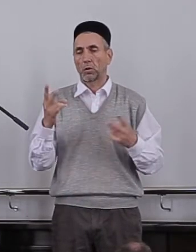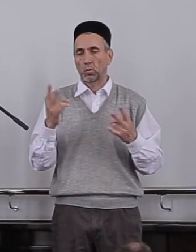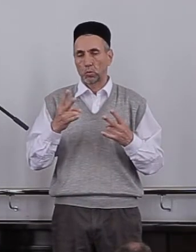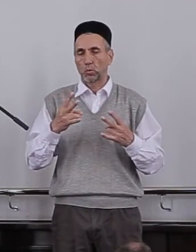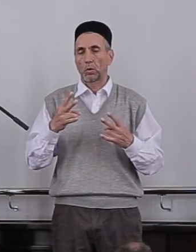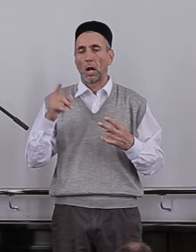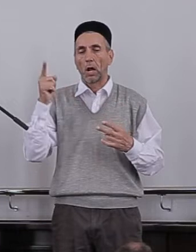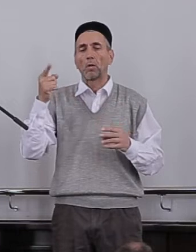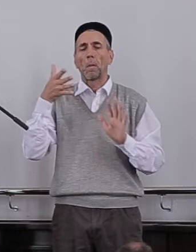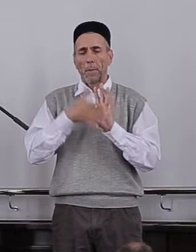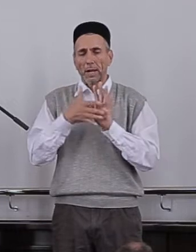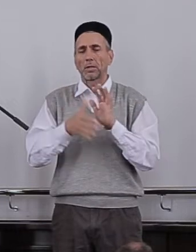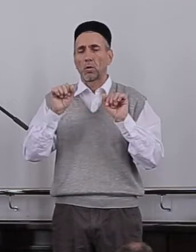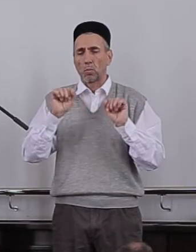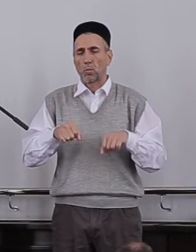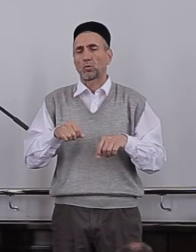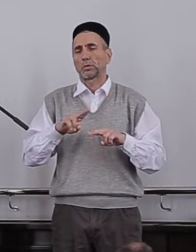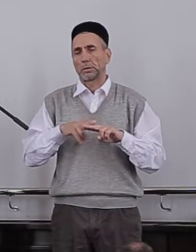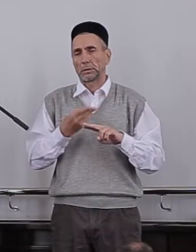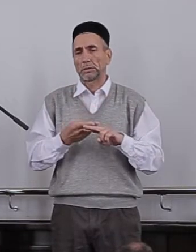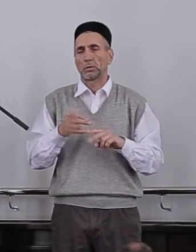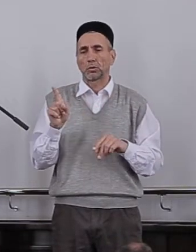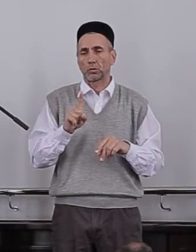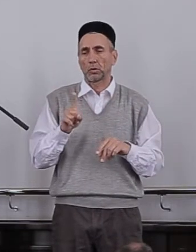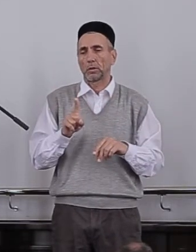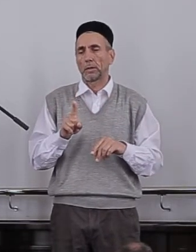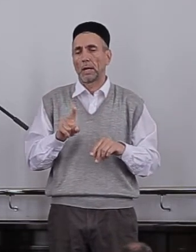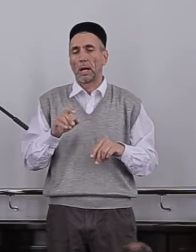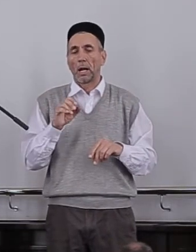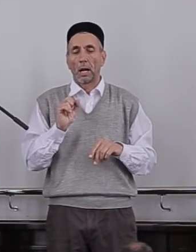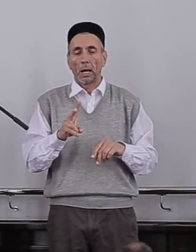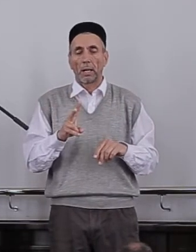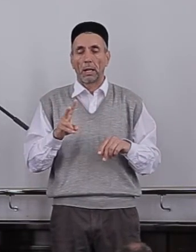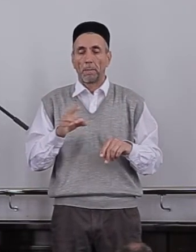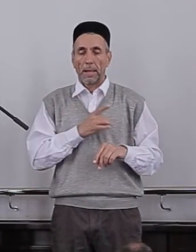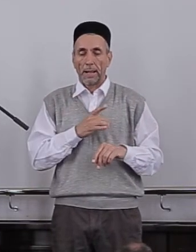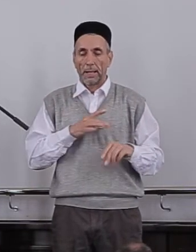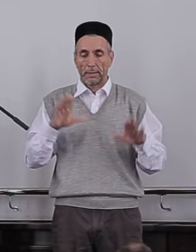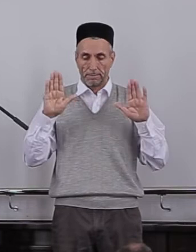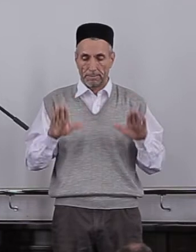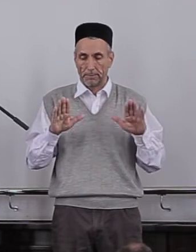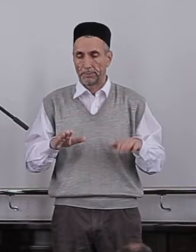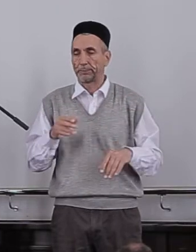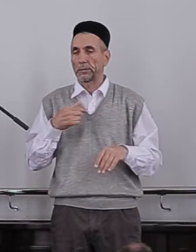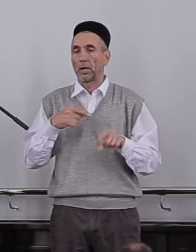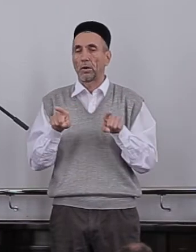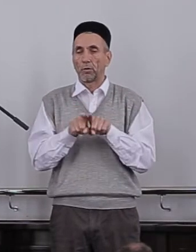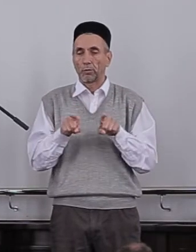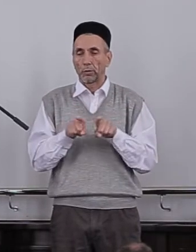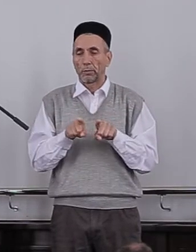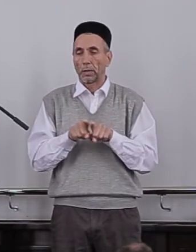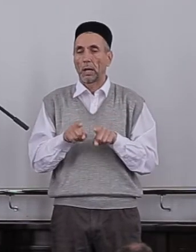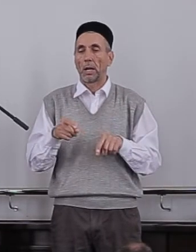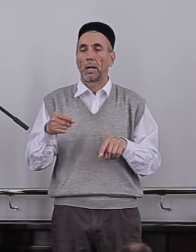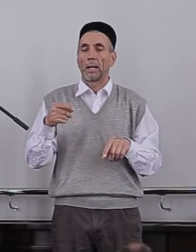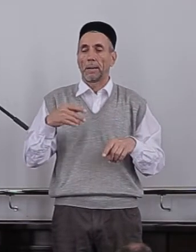Бу кеше дә аңлап була. Бу кеше аңлап була. Хәзер мәсәлән, әгәр дә акта намаз укыйм икән, шулай бит. Мин барыгызны да аркаларым